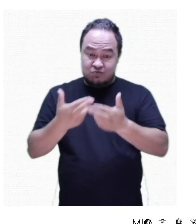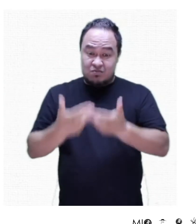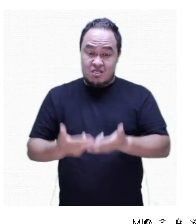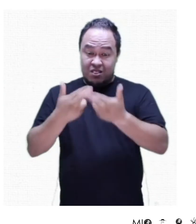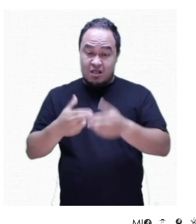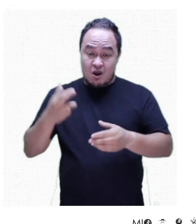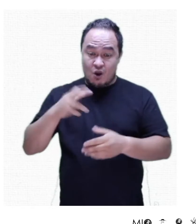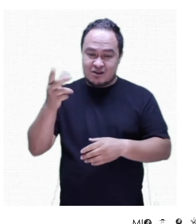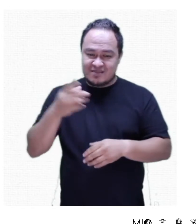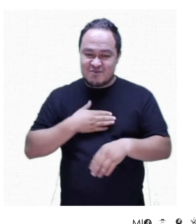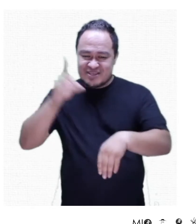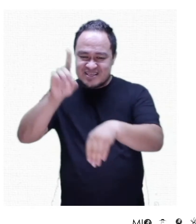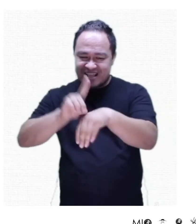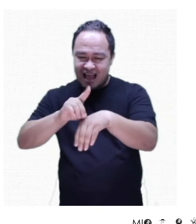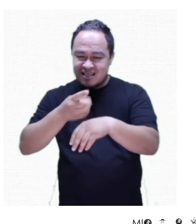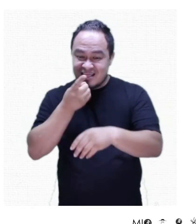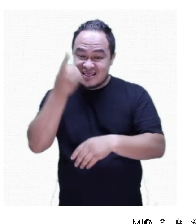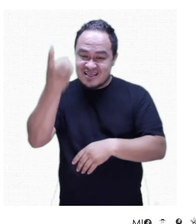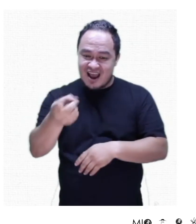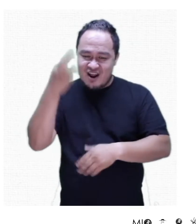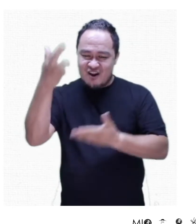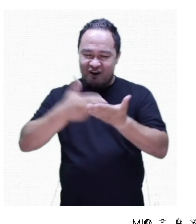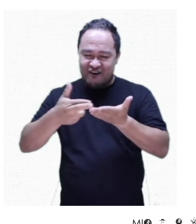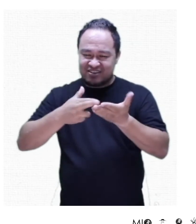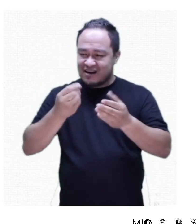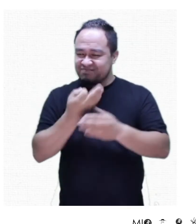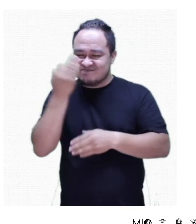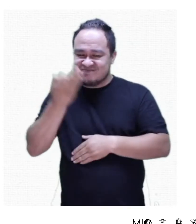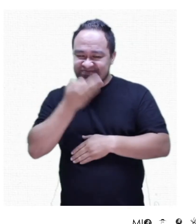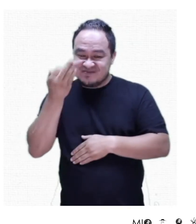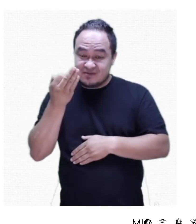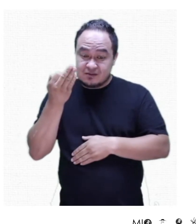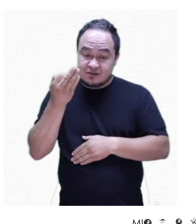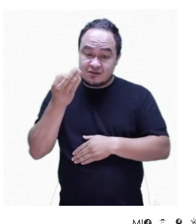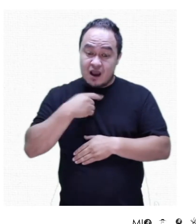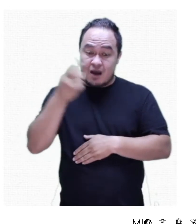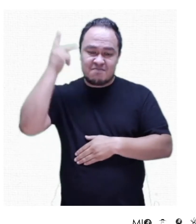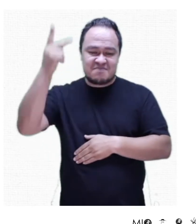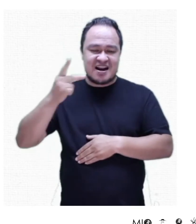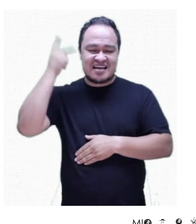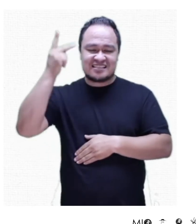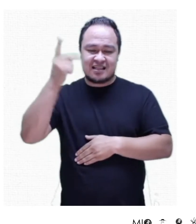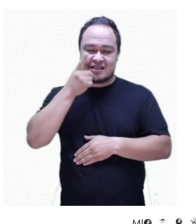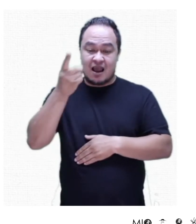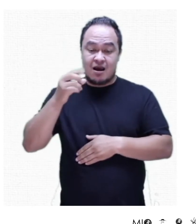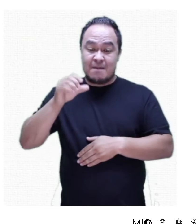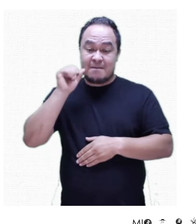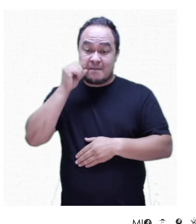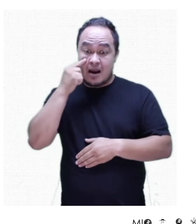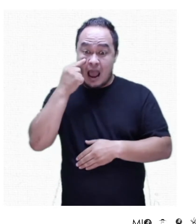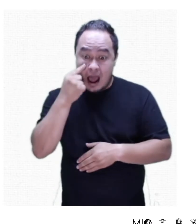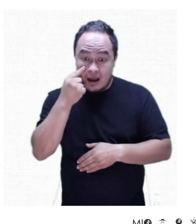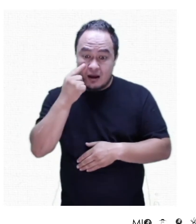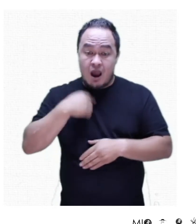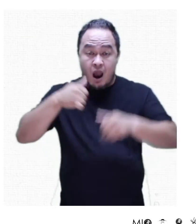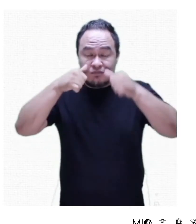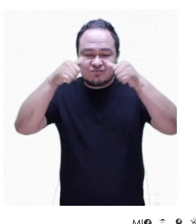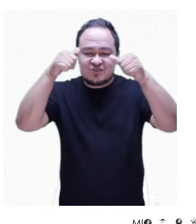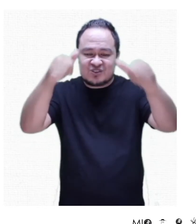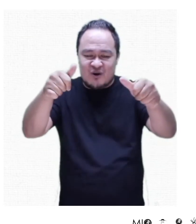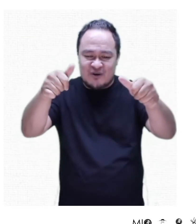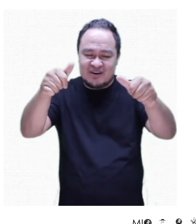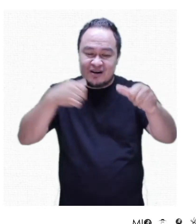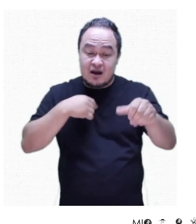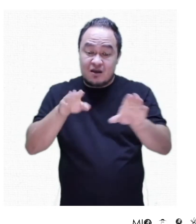rosas. «¡Buenos días!», dijeron las rosas. El principito las miró con